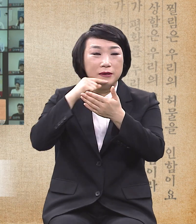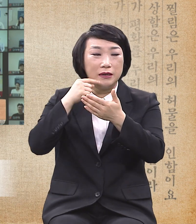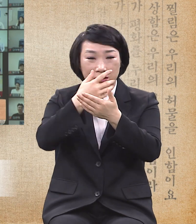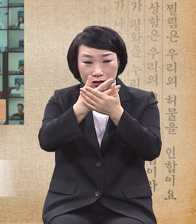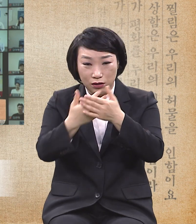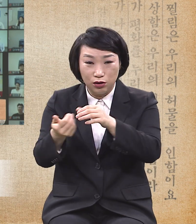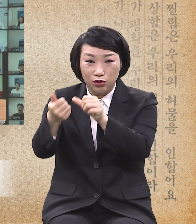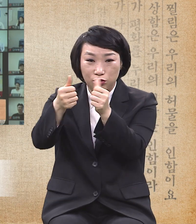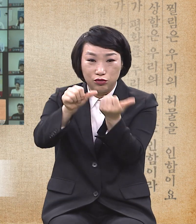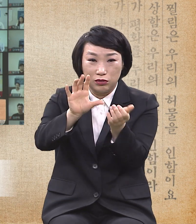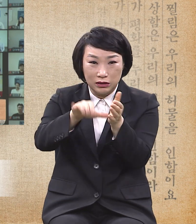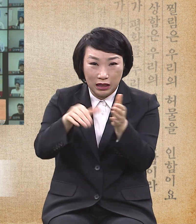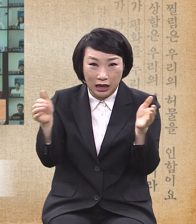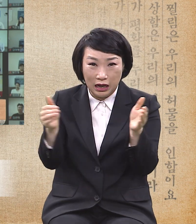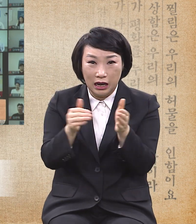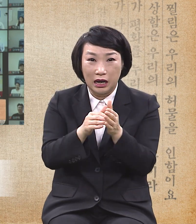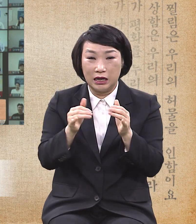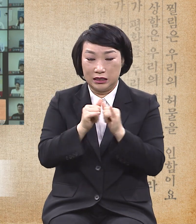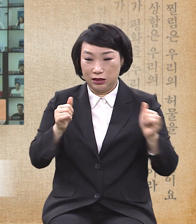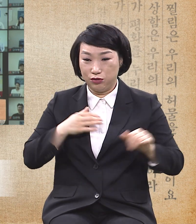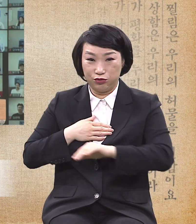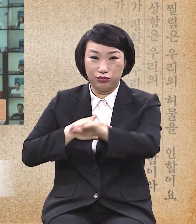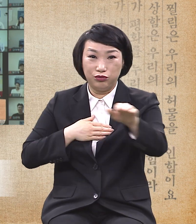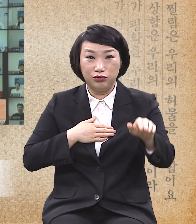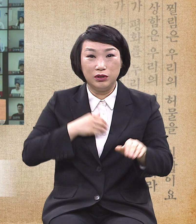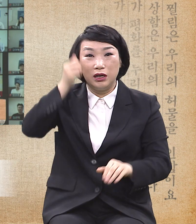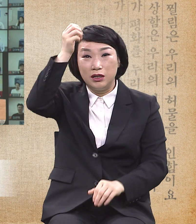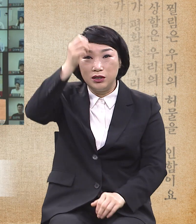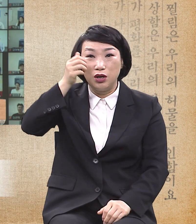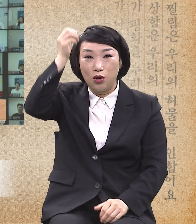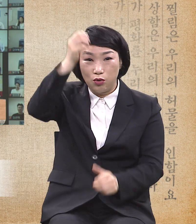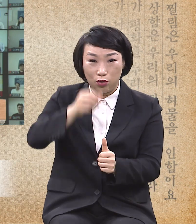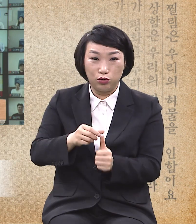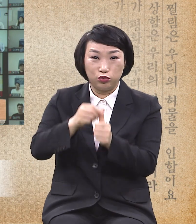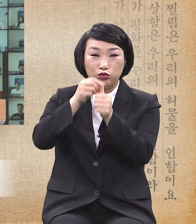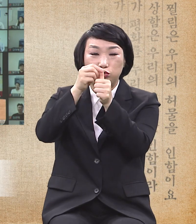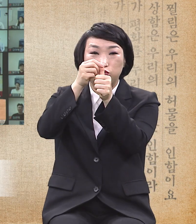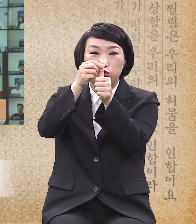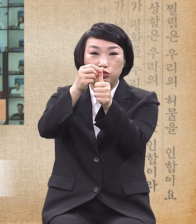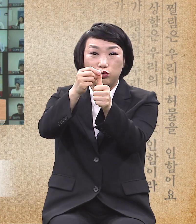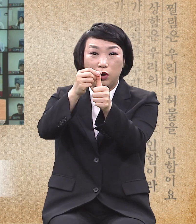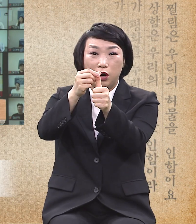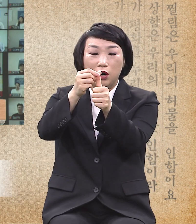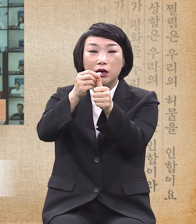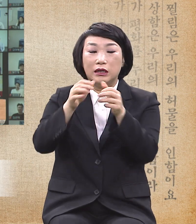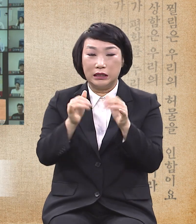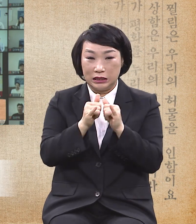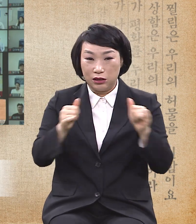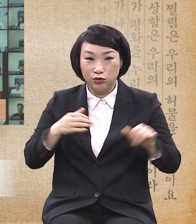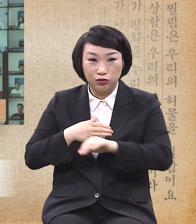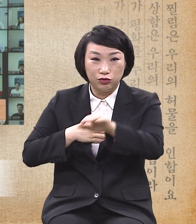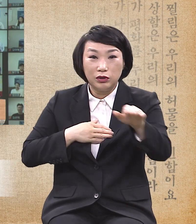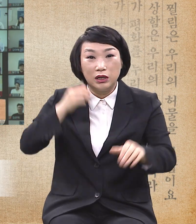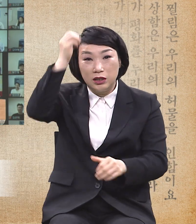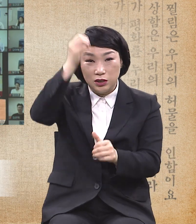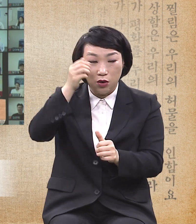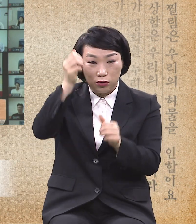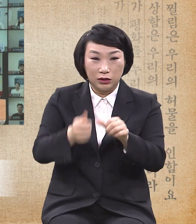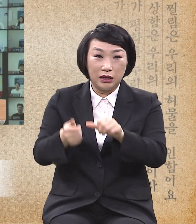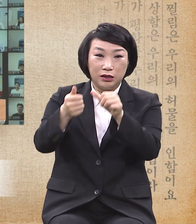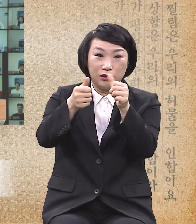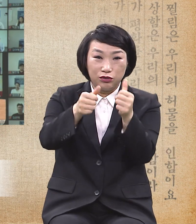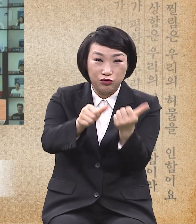죽기까지 인류의 영혼 구원을, 인류의 영혼의